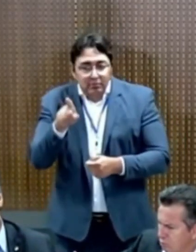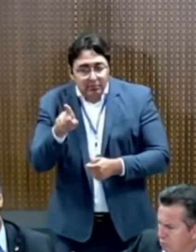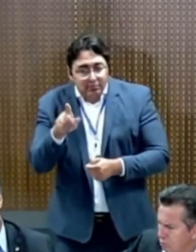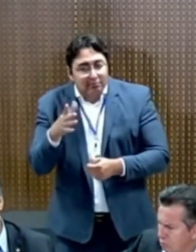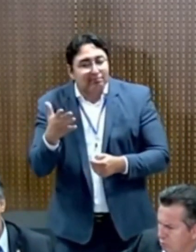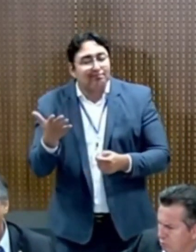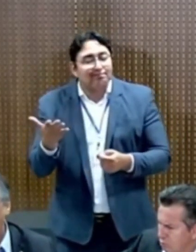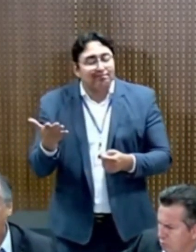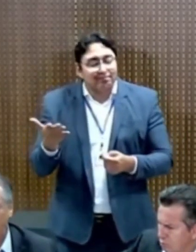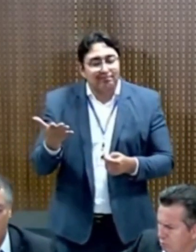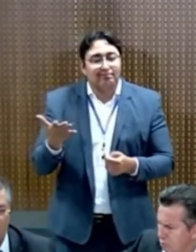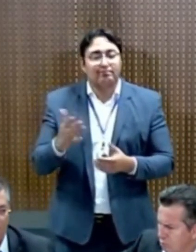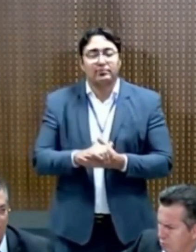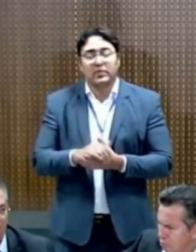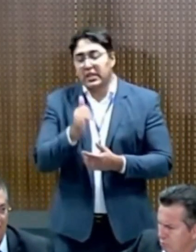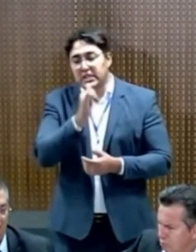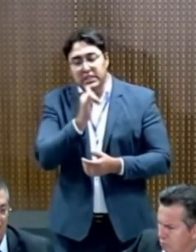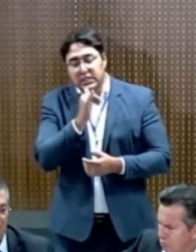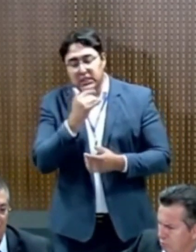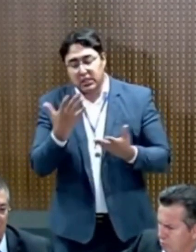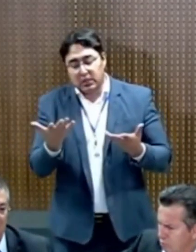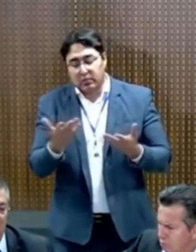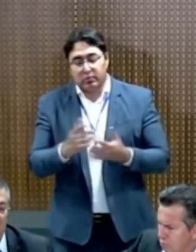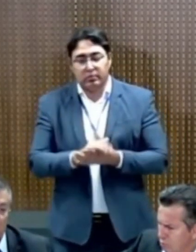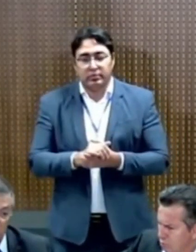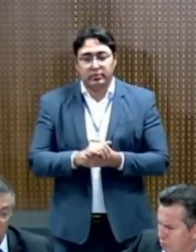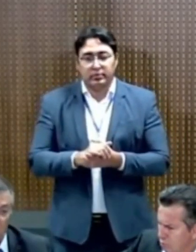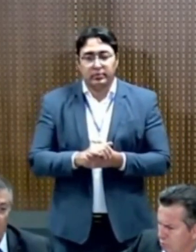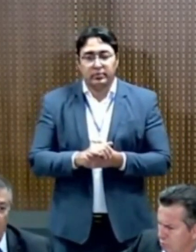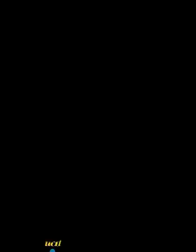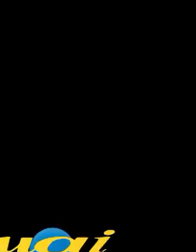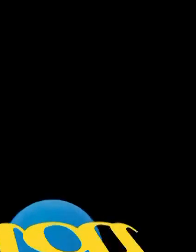proporcionalidade esses exemplos a que fiz